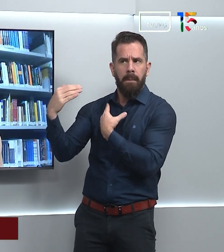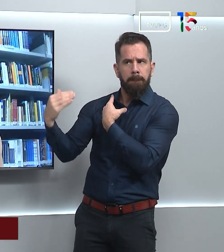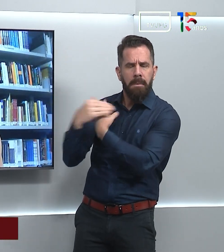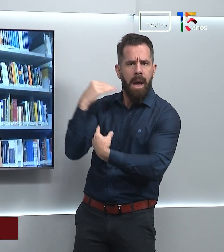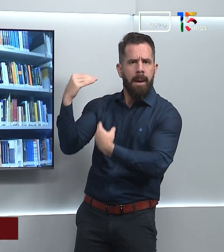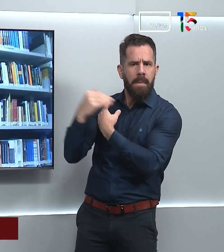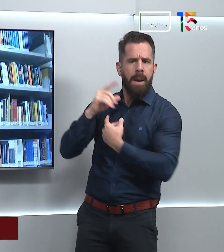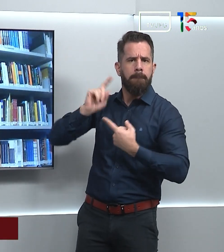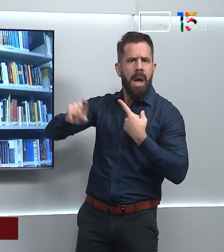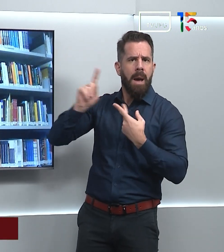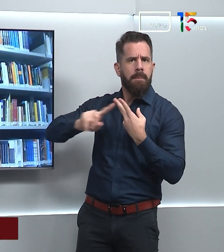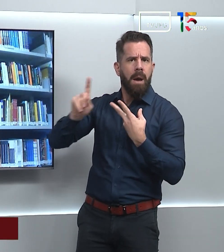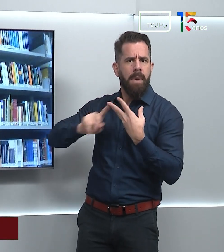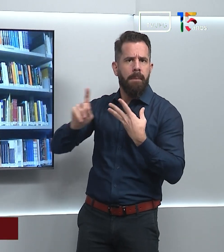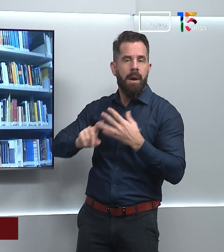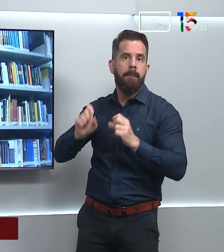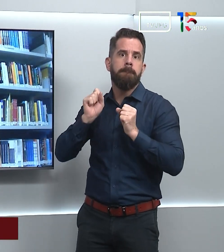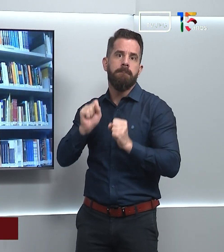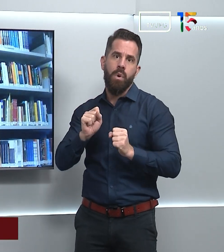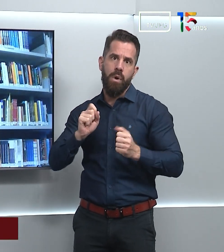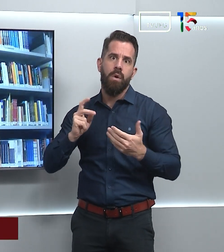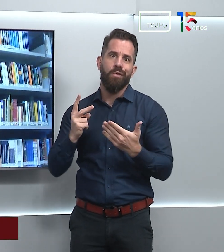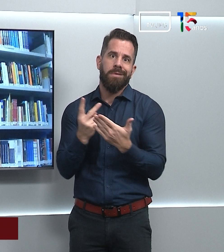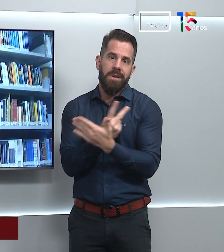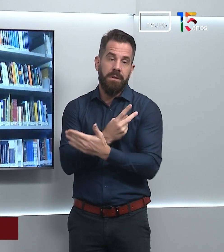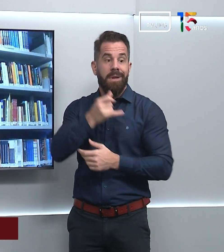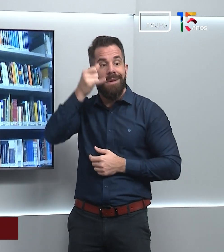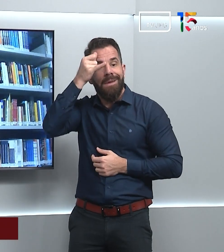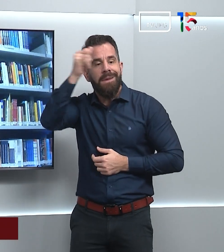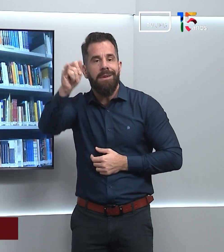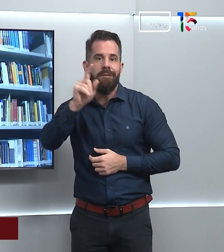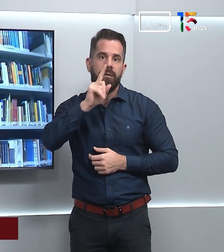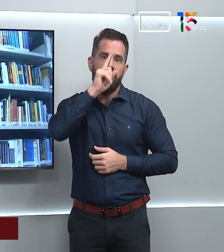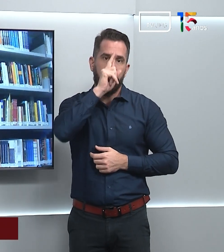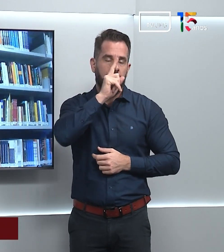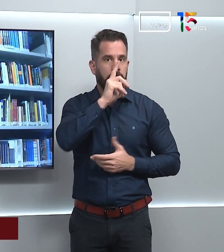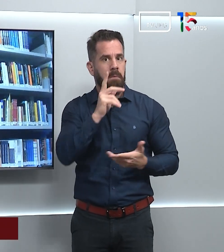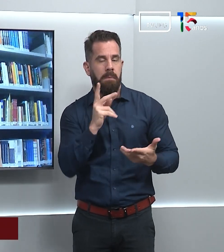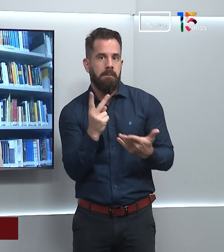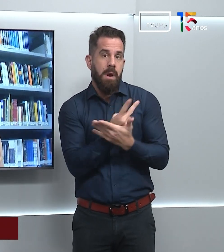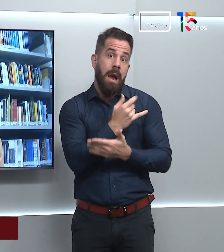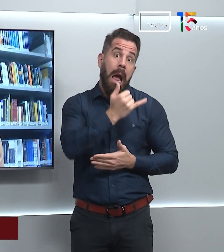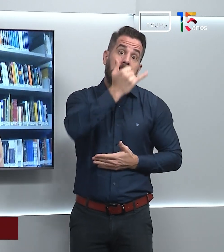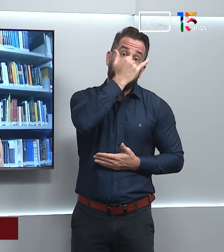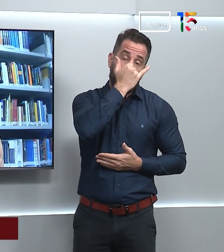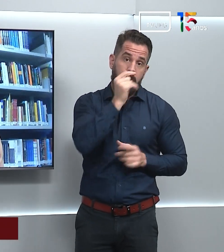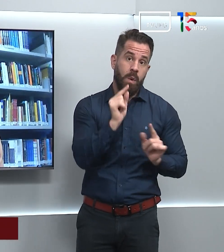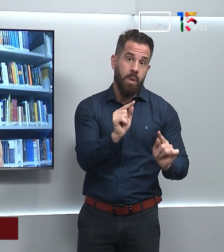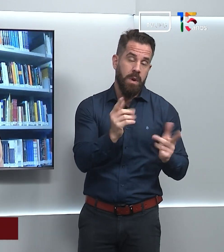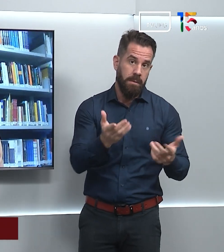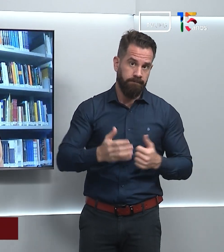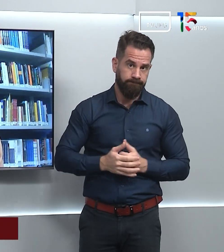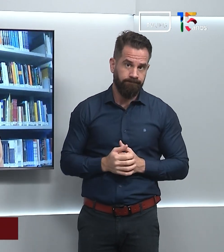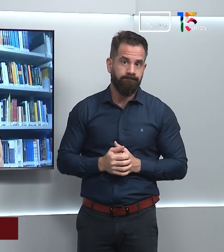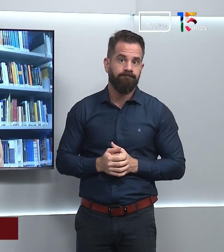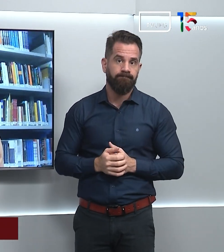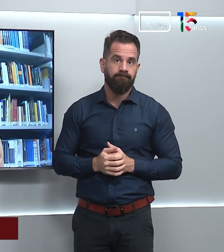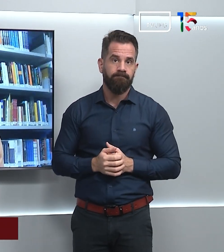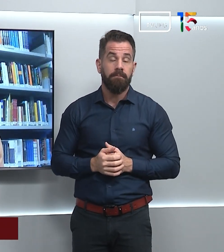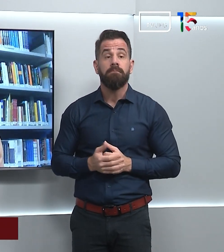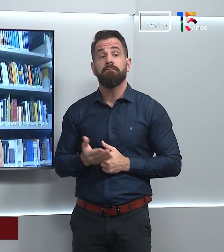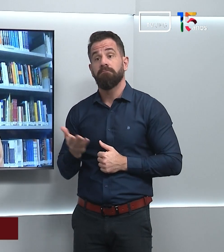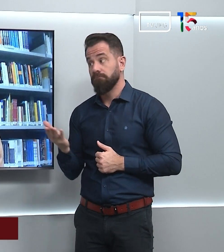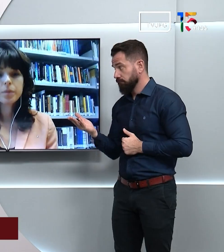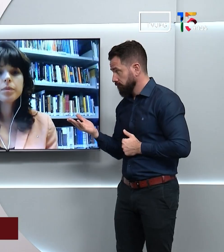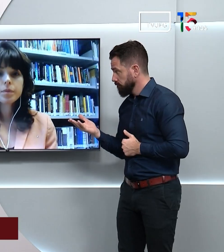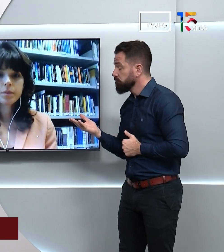outra situação que cause, né, algum perigo ou dano. Então é importante que os pais saibam